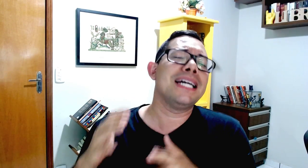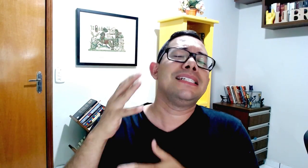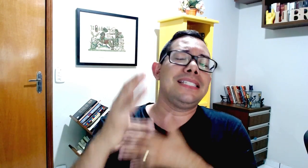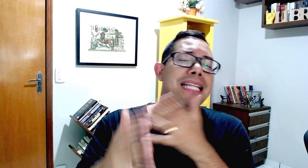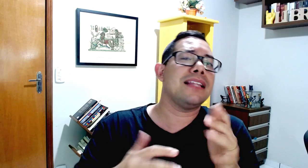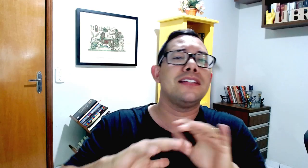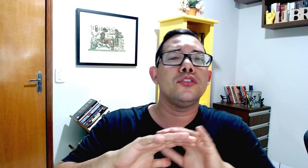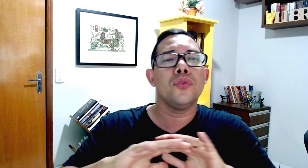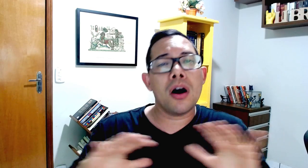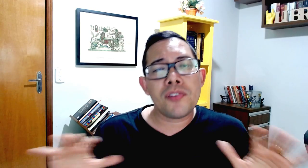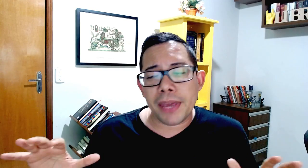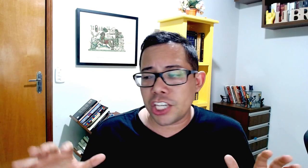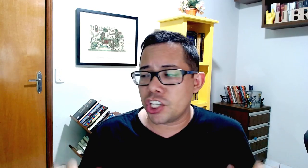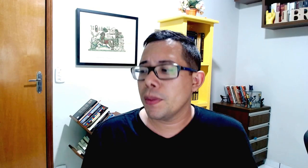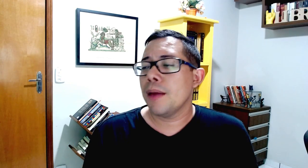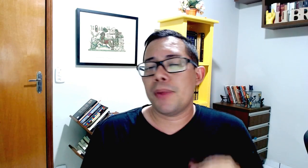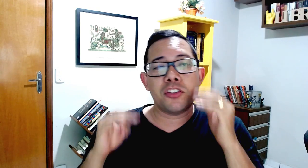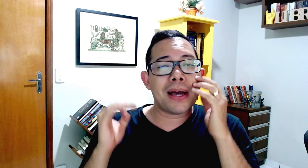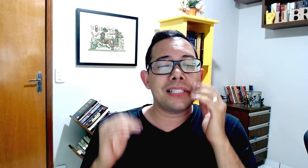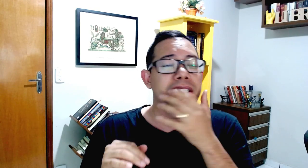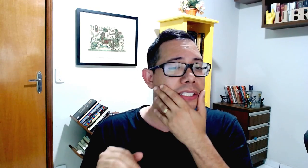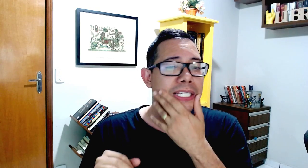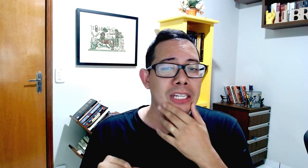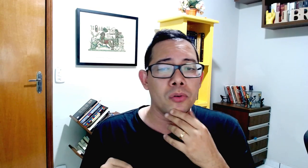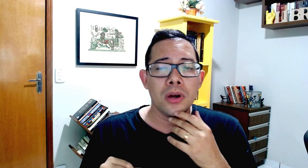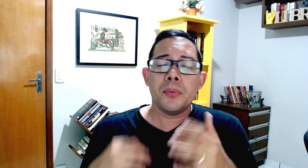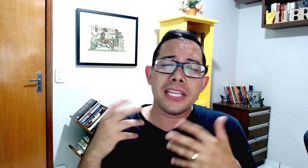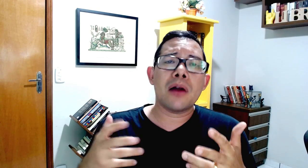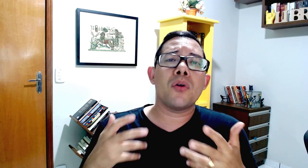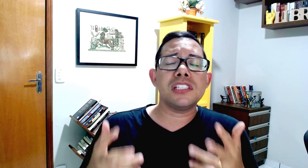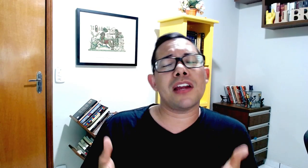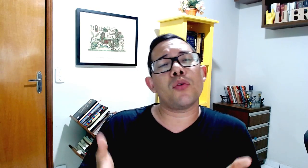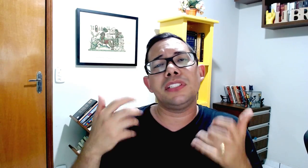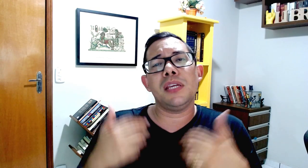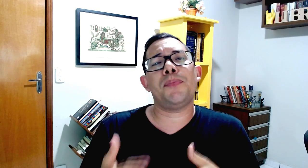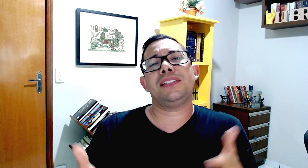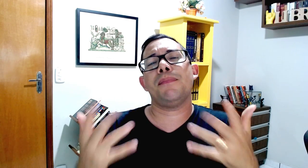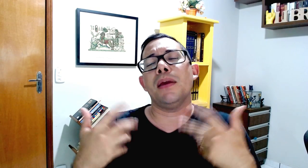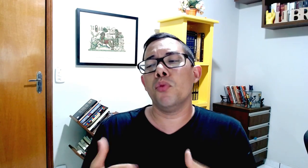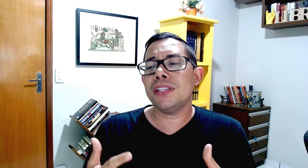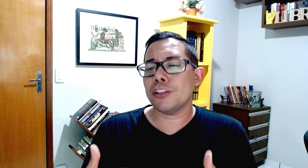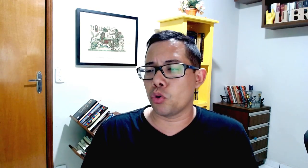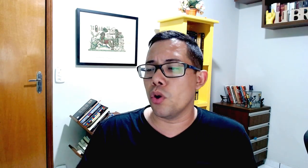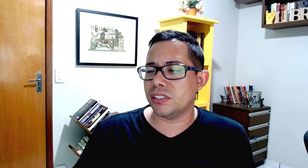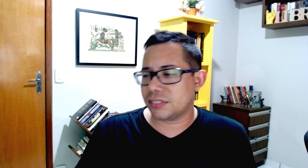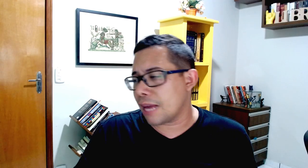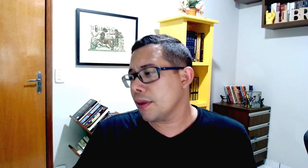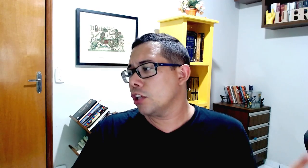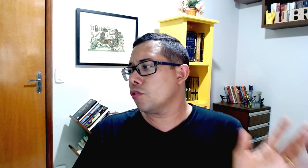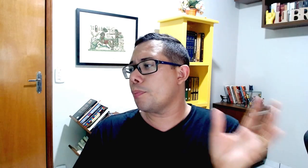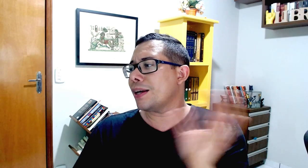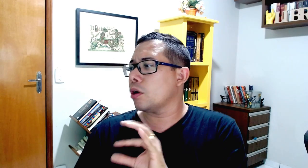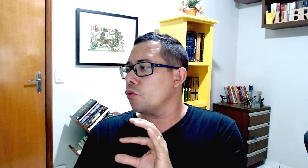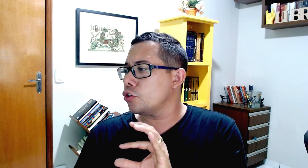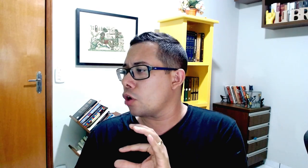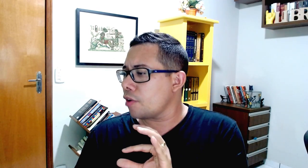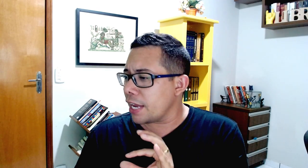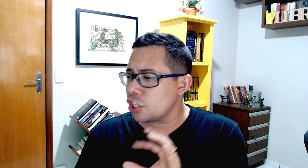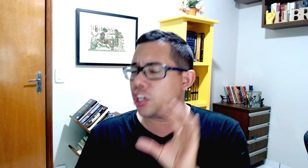Kelly ma sinalizando novamente Preste bastante atenção porque agora você vai conseguir perceber muitas coisas tá então vou passar o vídeo novamente